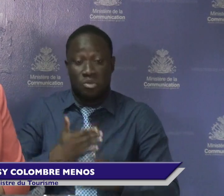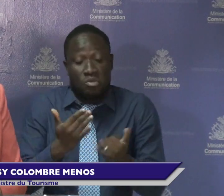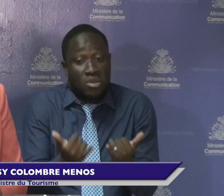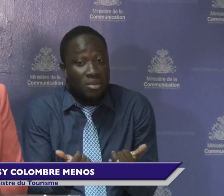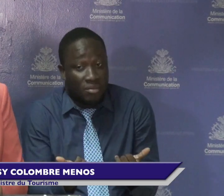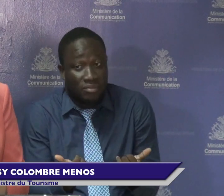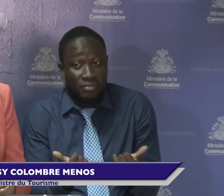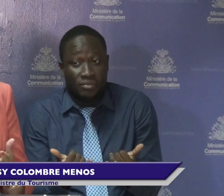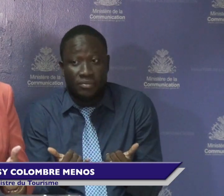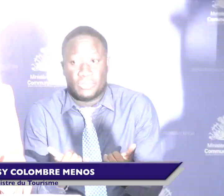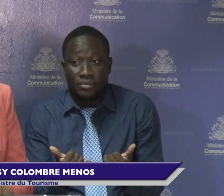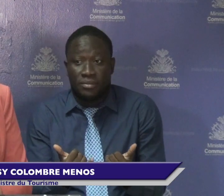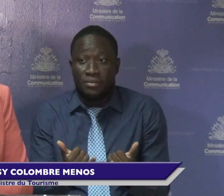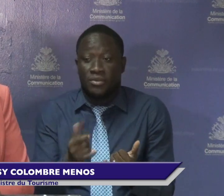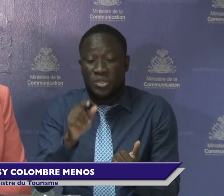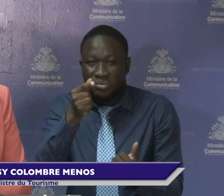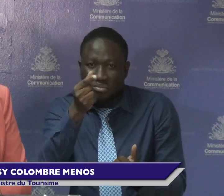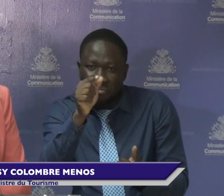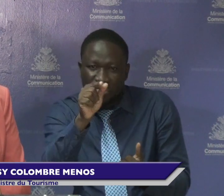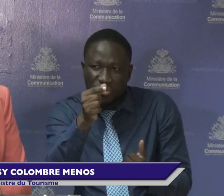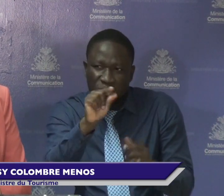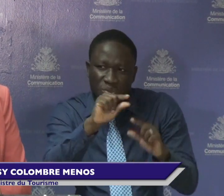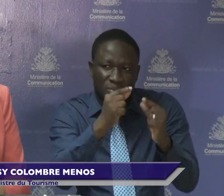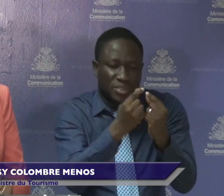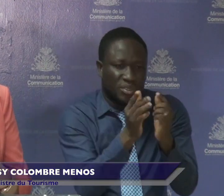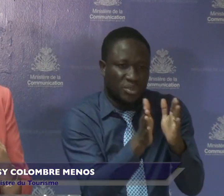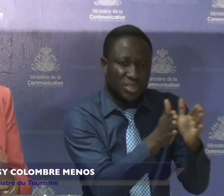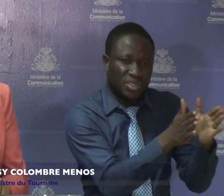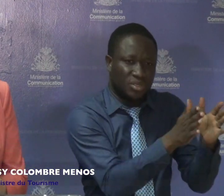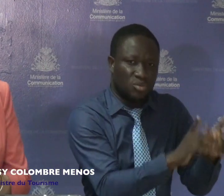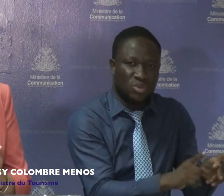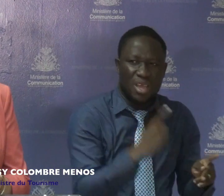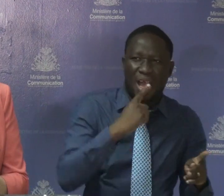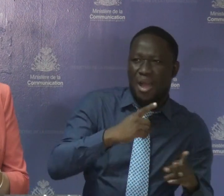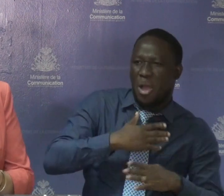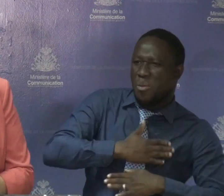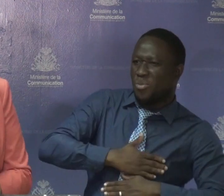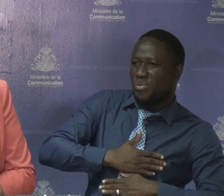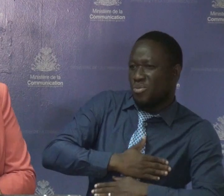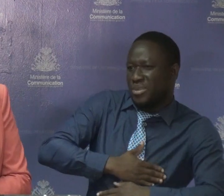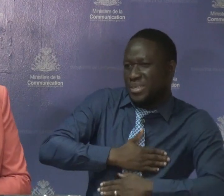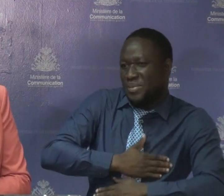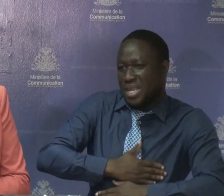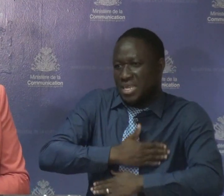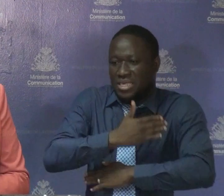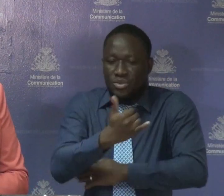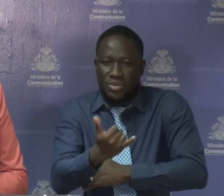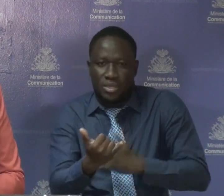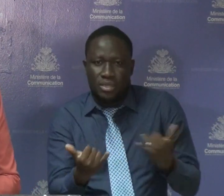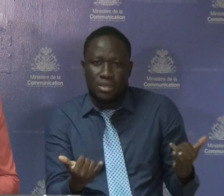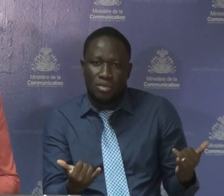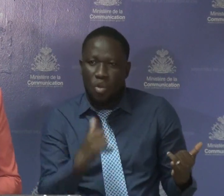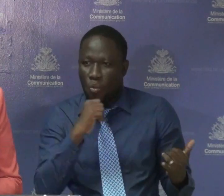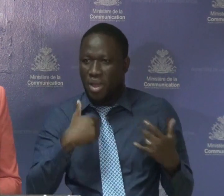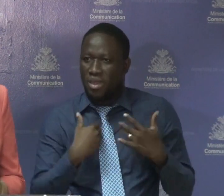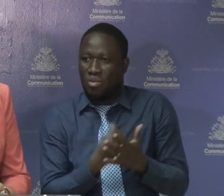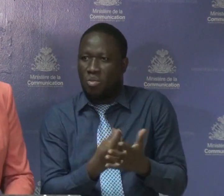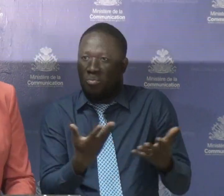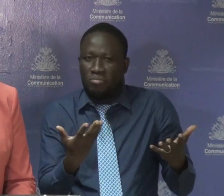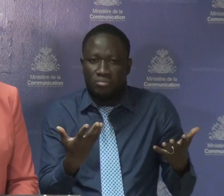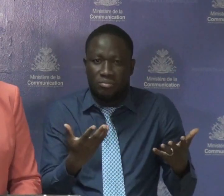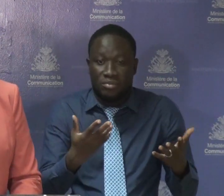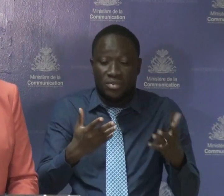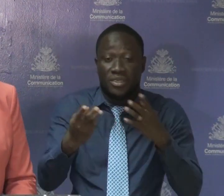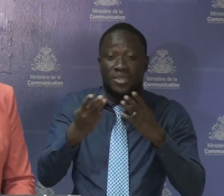actuelle, c'est très peu de monde qui est capable de dire journée aujourd'hui que vous parlez de loisir, vous parlez de plein plaisir. Donc,